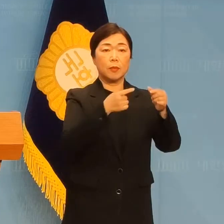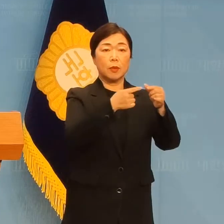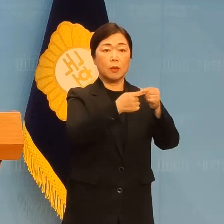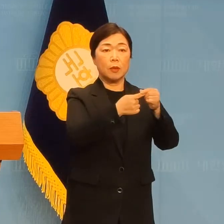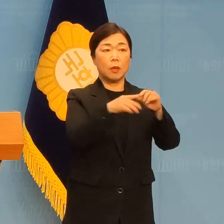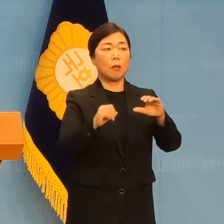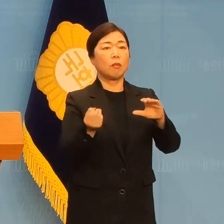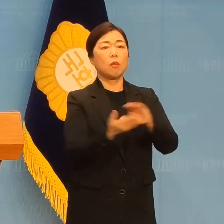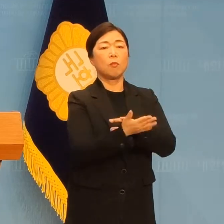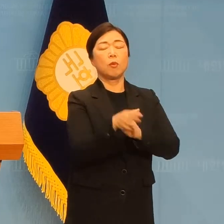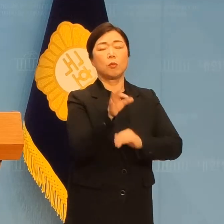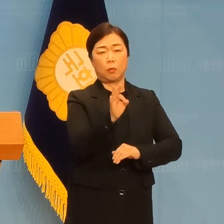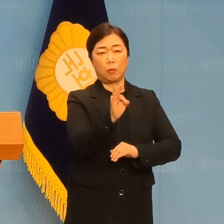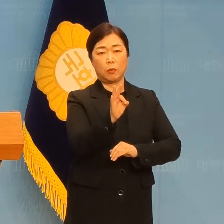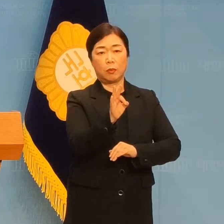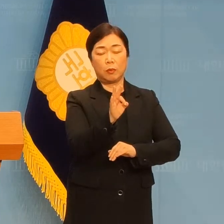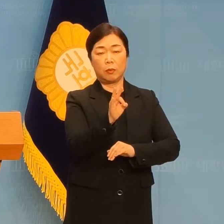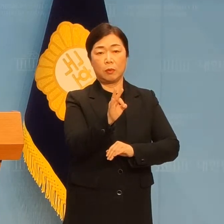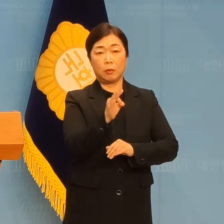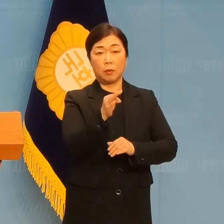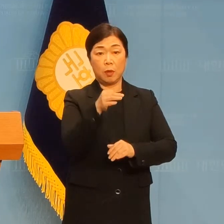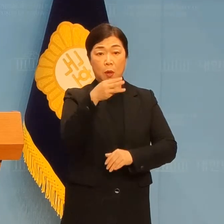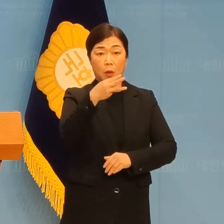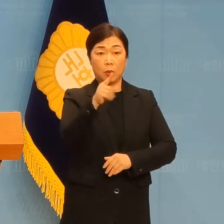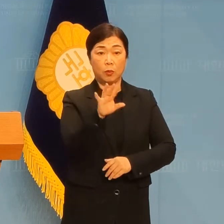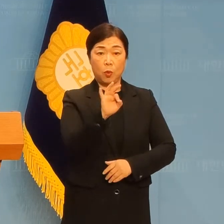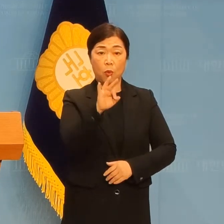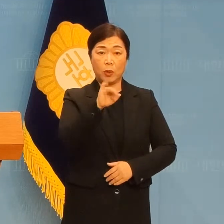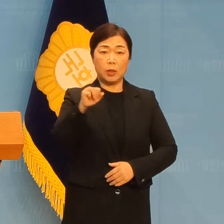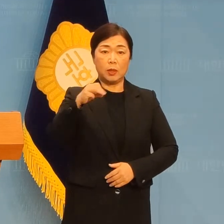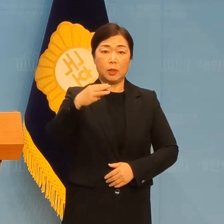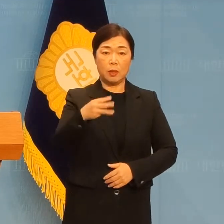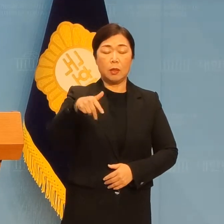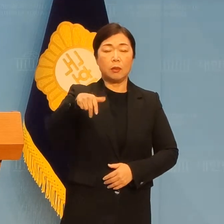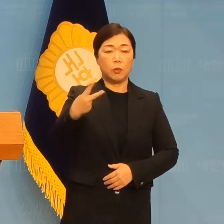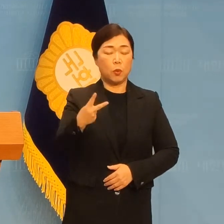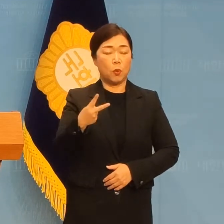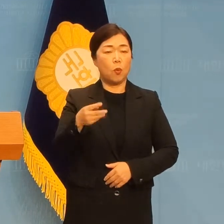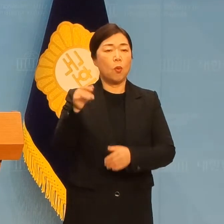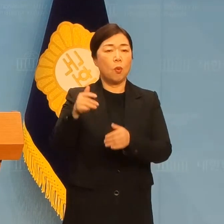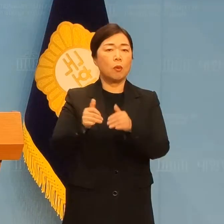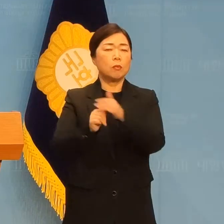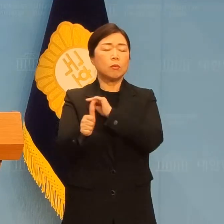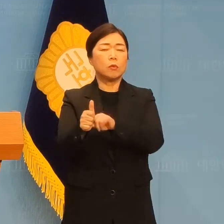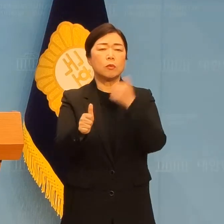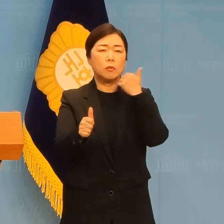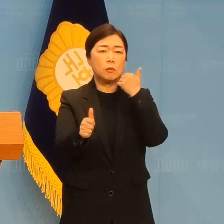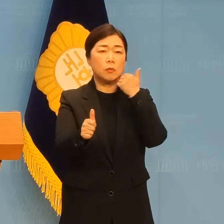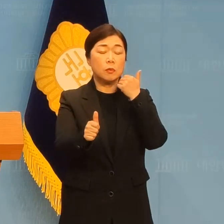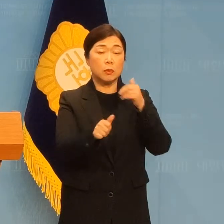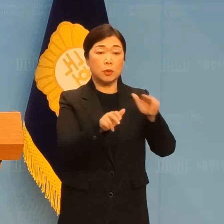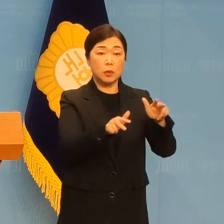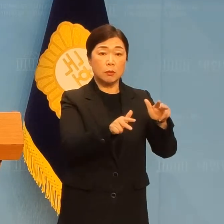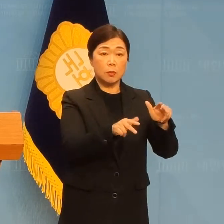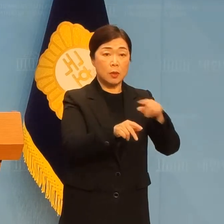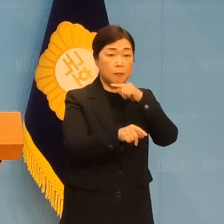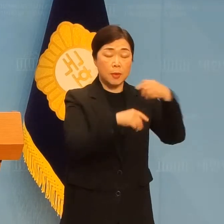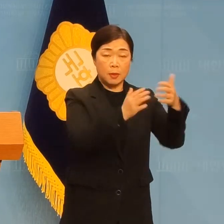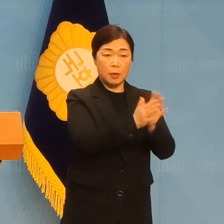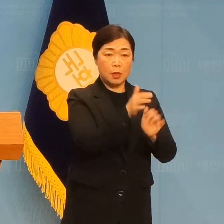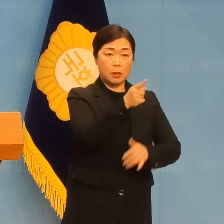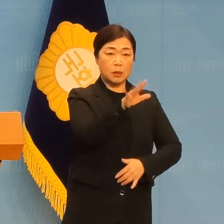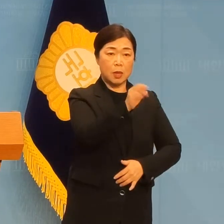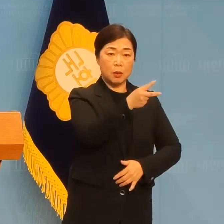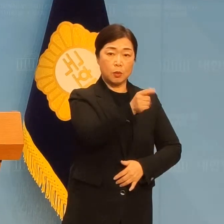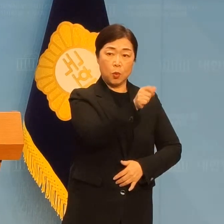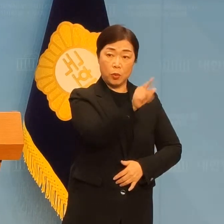통일교 비례위원 대체 누굽니까? 현재 장동혁 대표의 최측근이라는 것이 사실입니까? 국민의힘